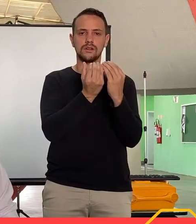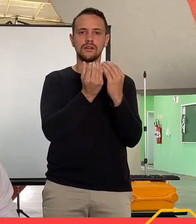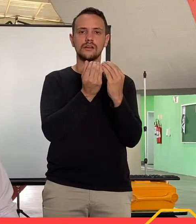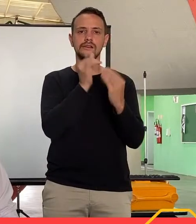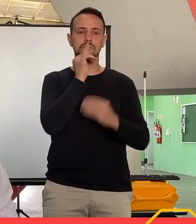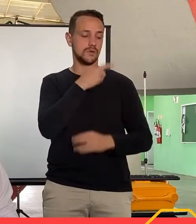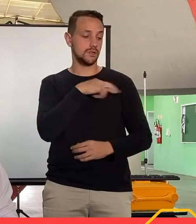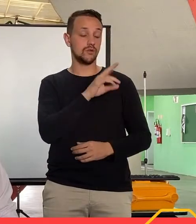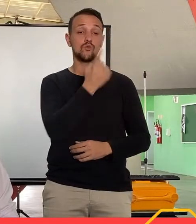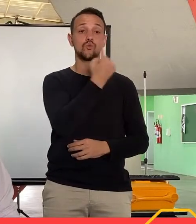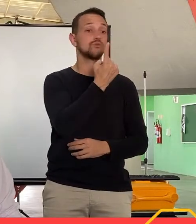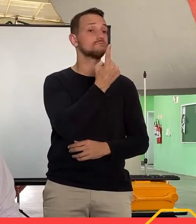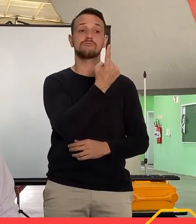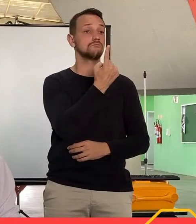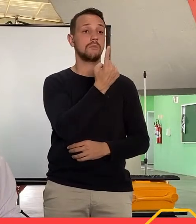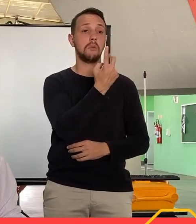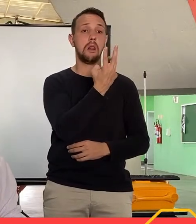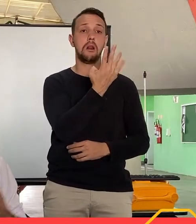religião só.